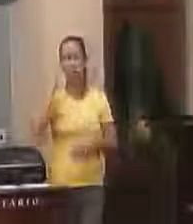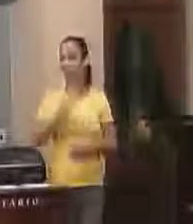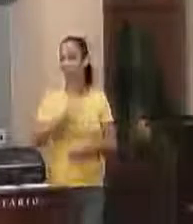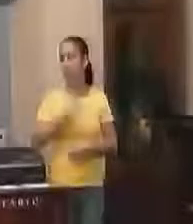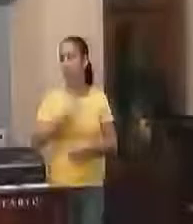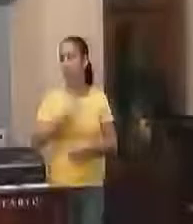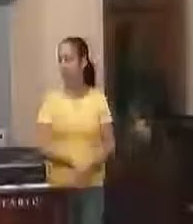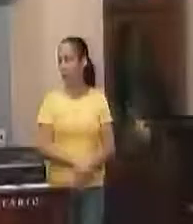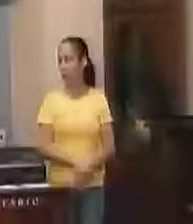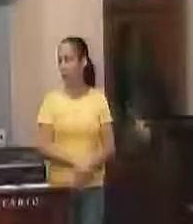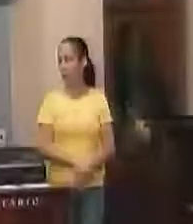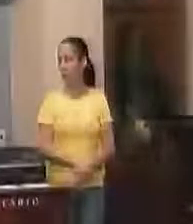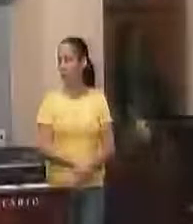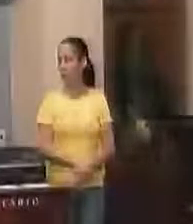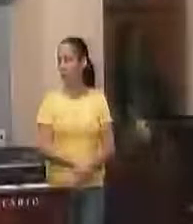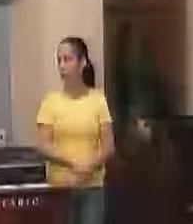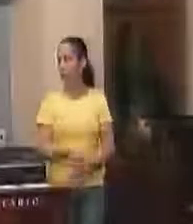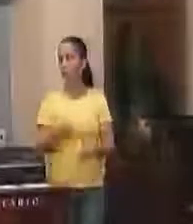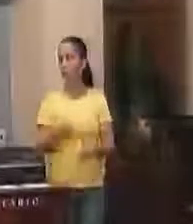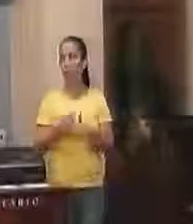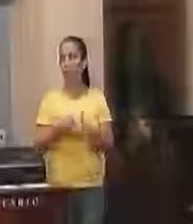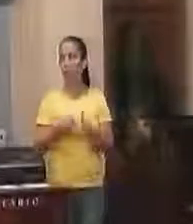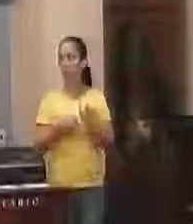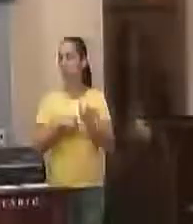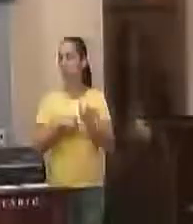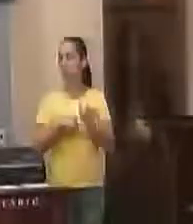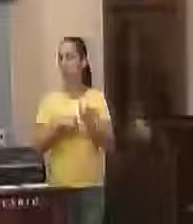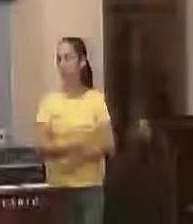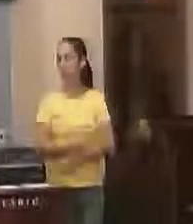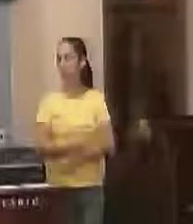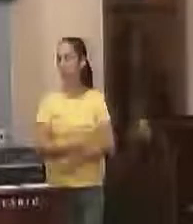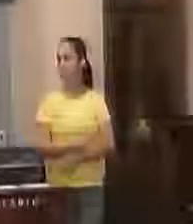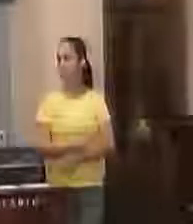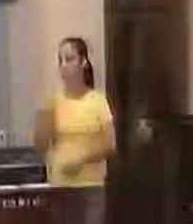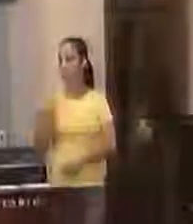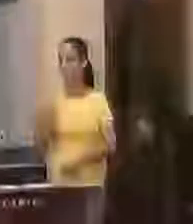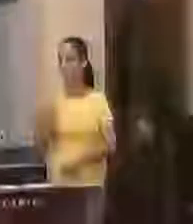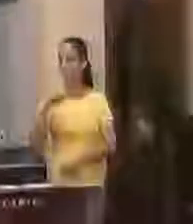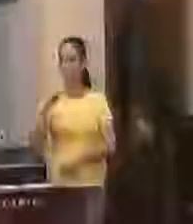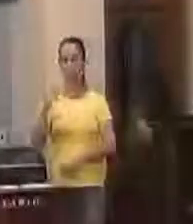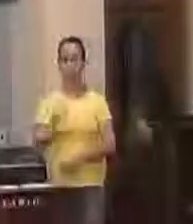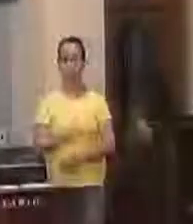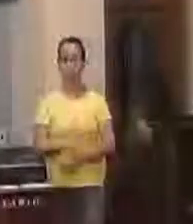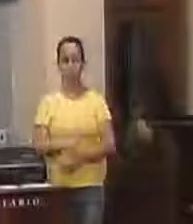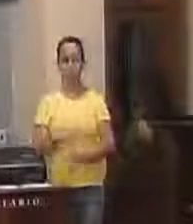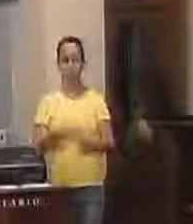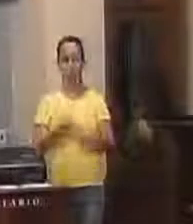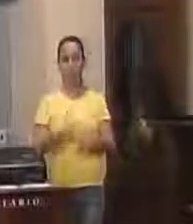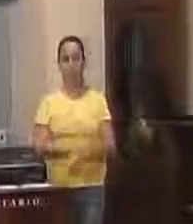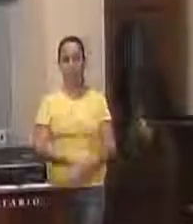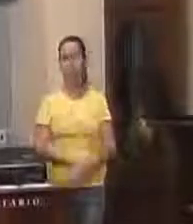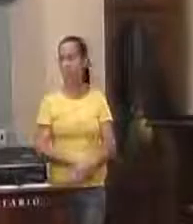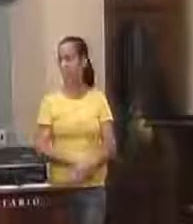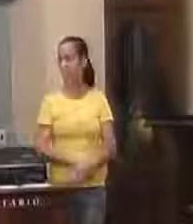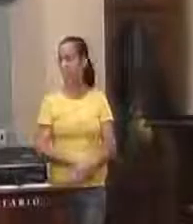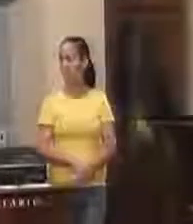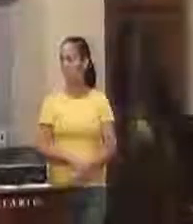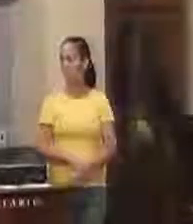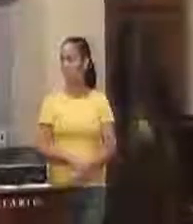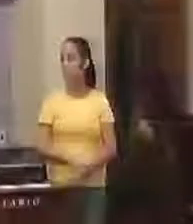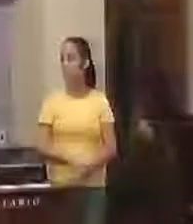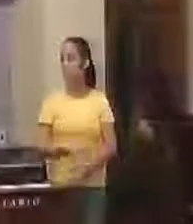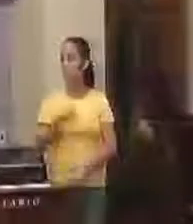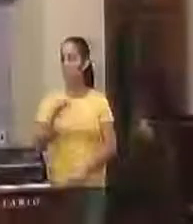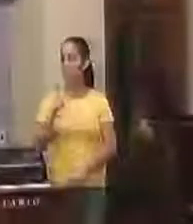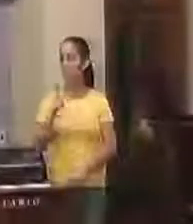certo? Então, o primeiro a fazer uso aqui é a vereadora Michele Cabral. Não está na casa. Vamos,